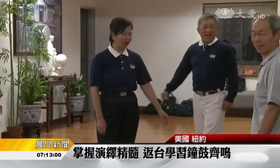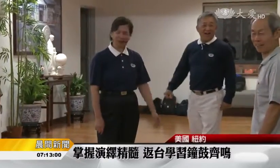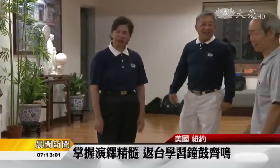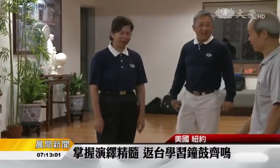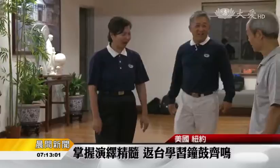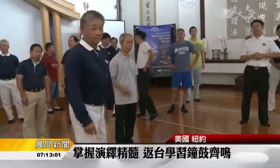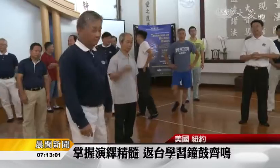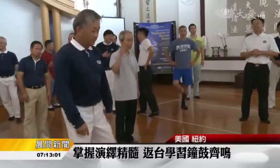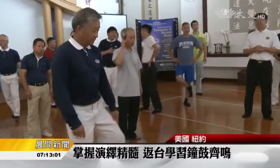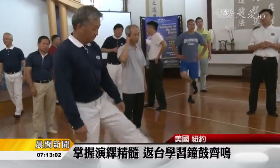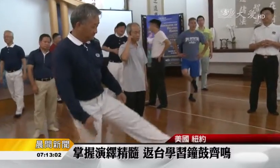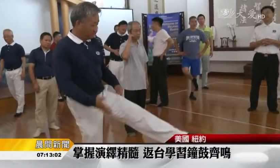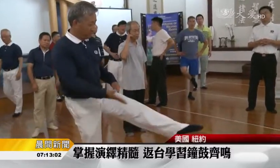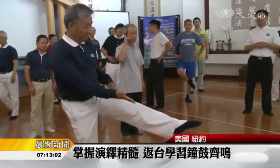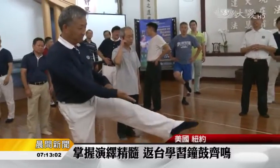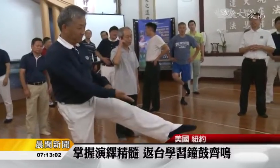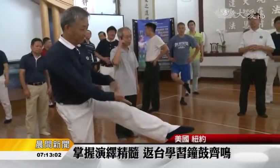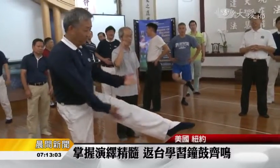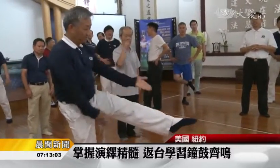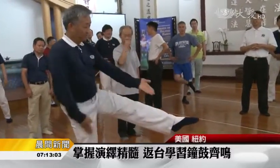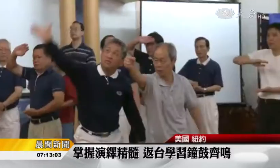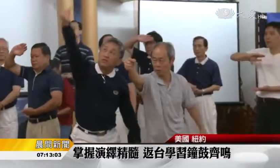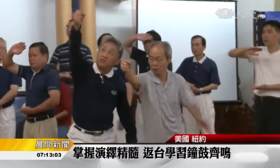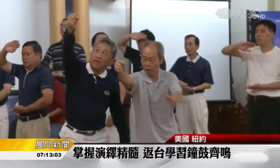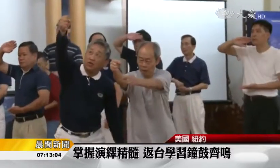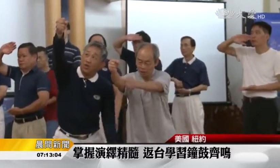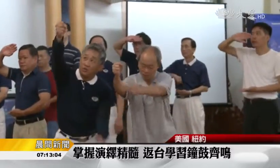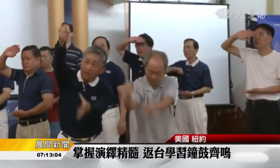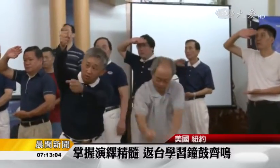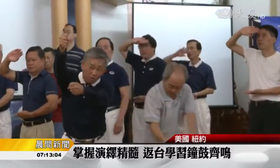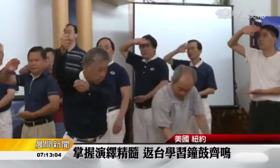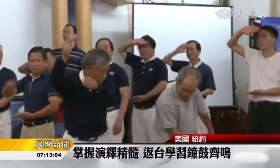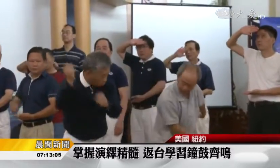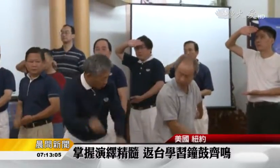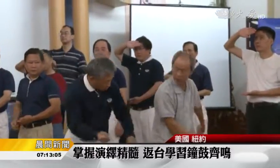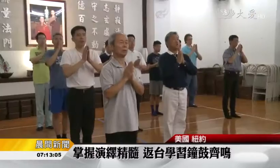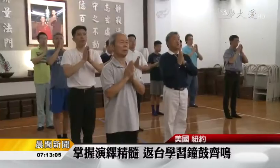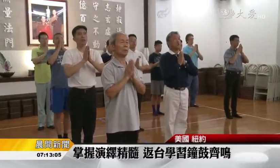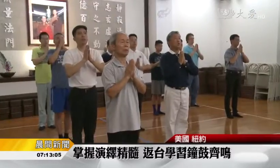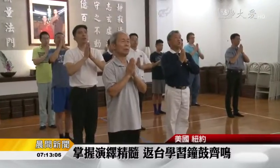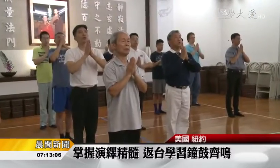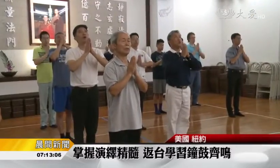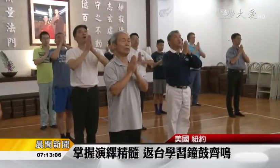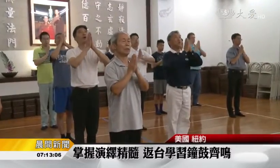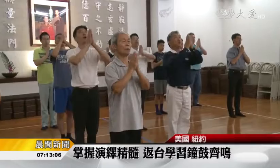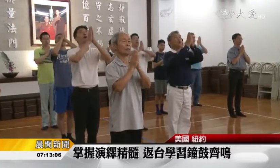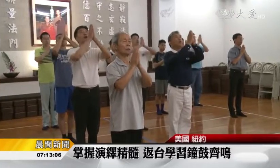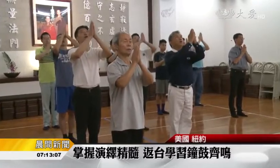庆祝慈祭五十年也是纽约分会成立二十五周年在林肯中心将举办音乐会活动